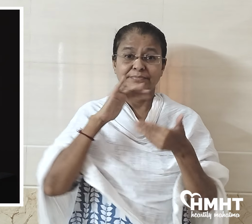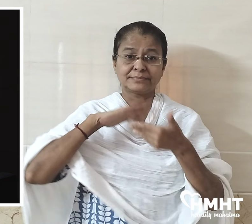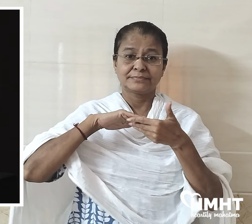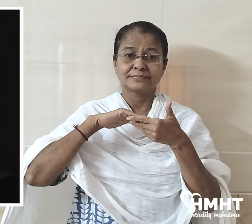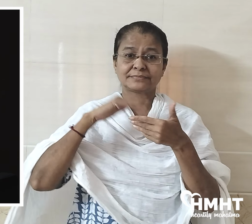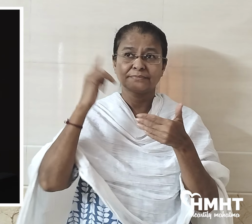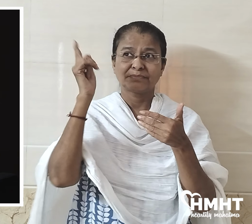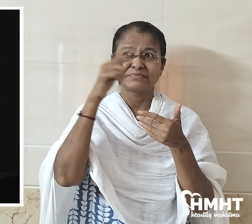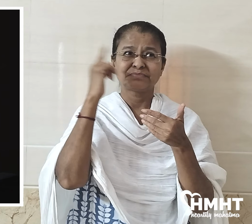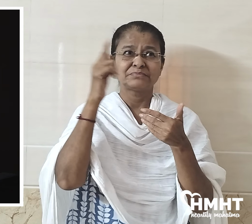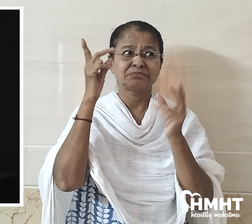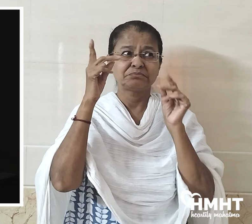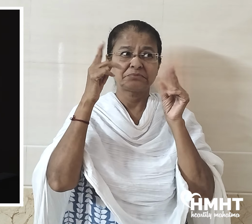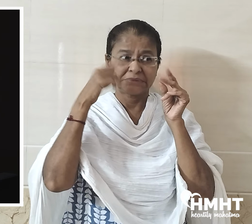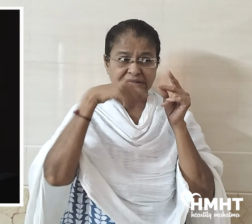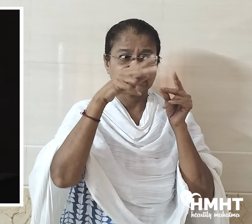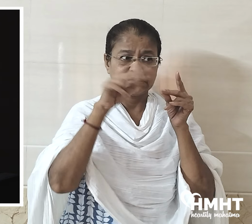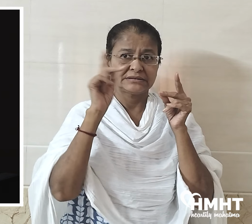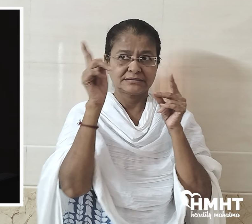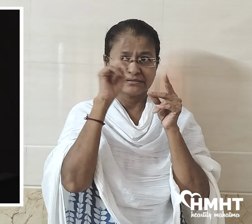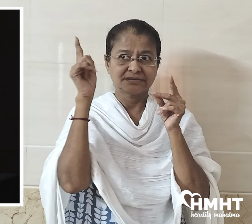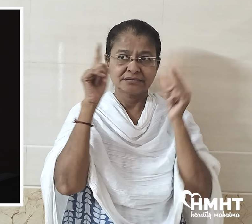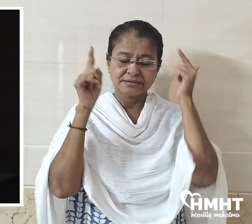વાઈફ બીજા કોઈ જોડે ફરતી હશે તો?